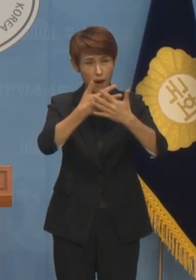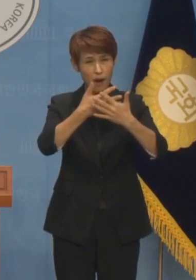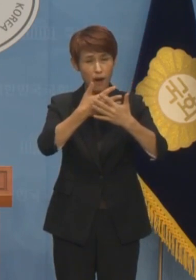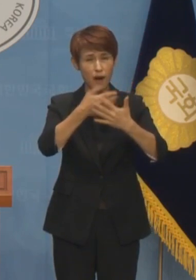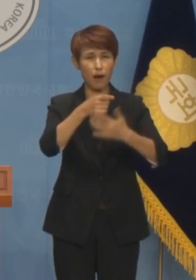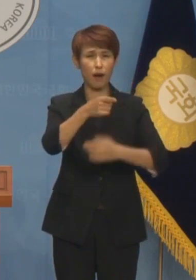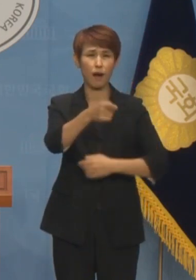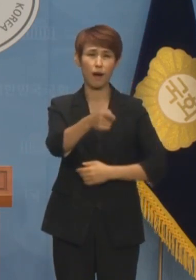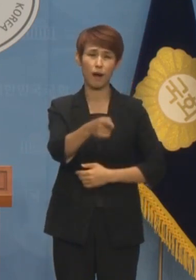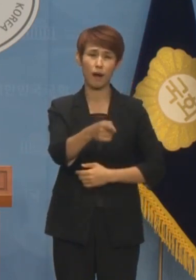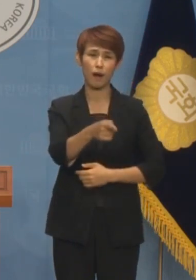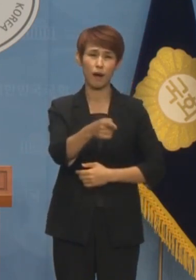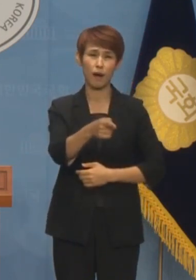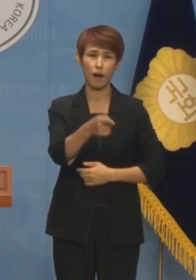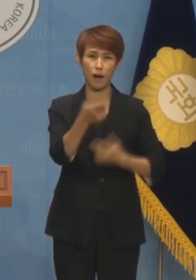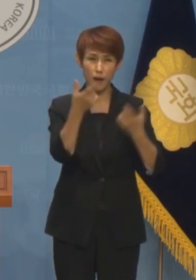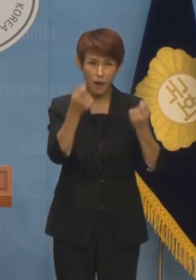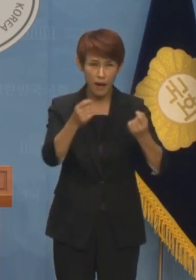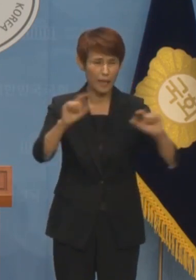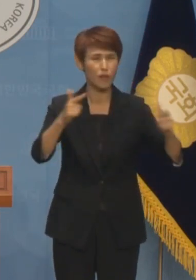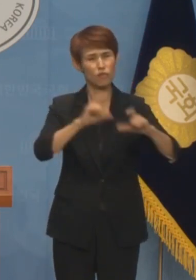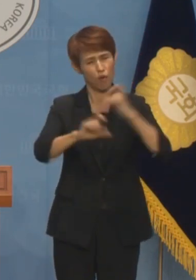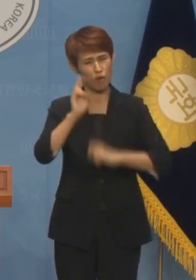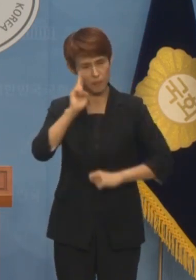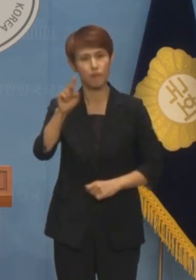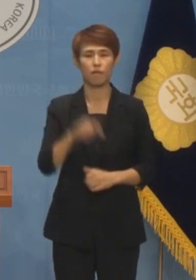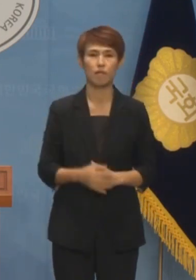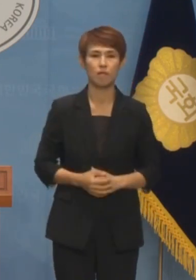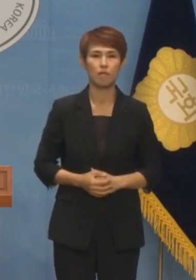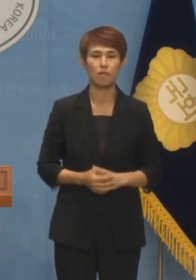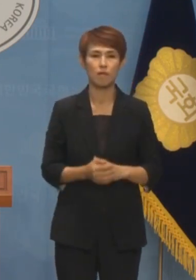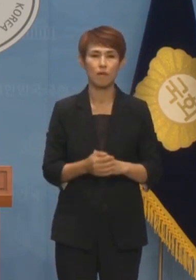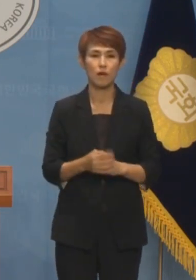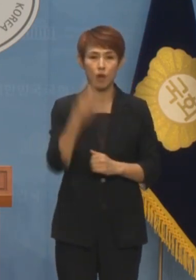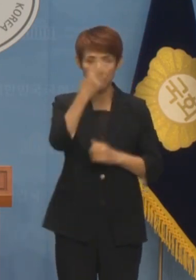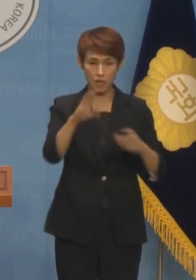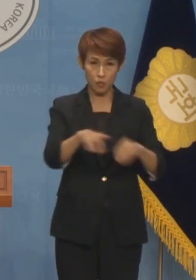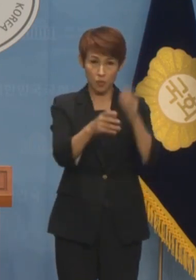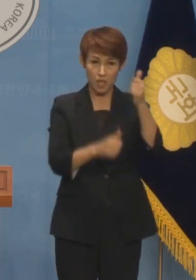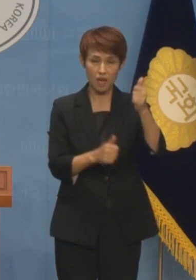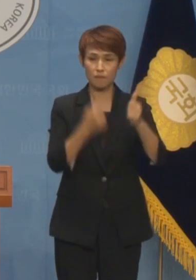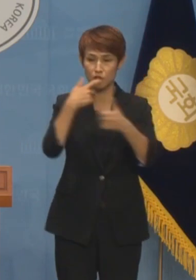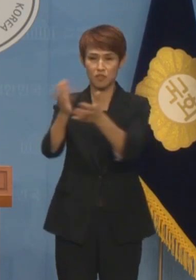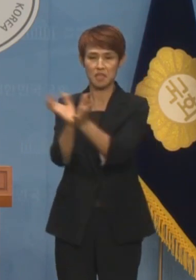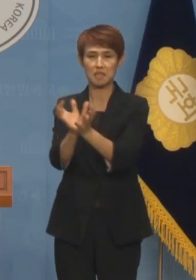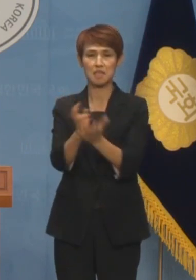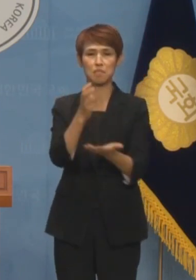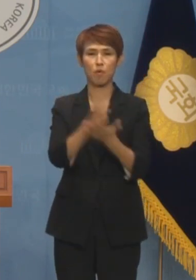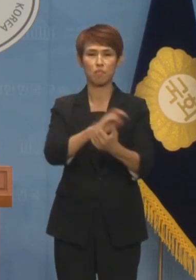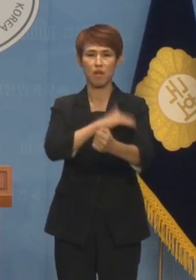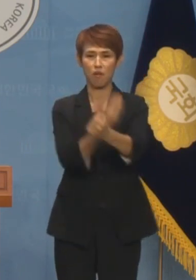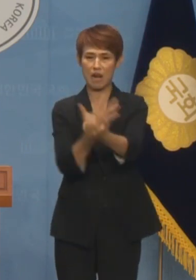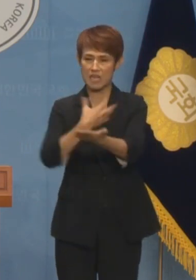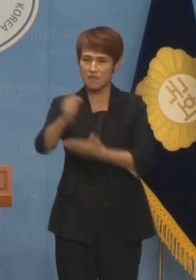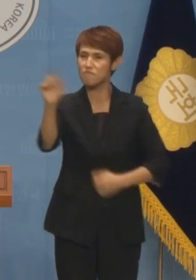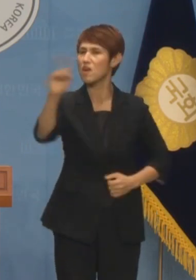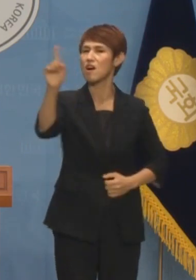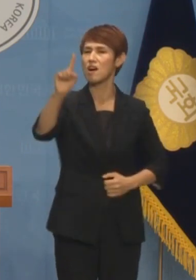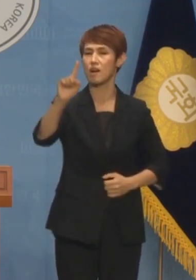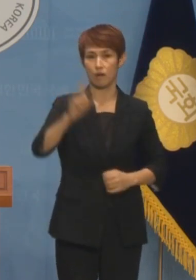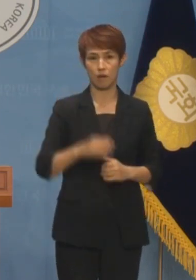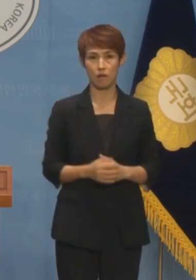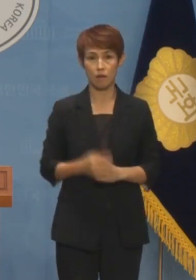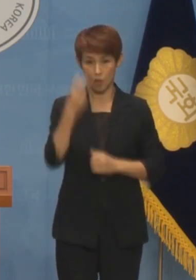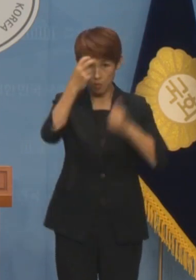외입니다. 이원석 검찰총장은 민주당이 사법부의 역할을 빼앗고 있다라고 발끈했습니다.